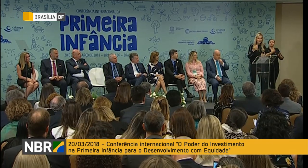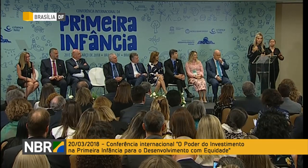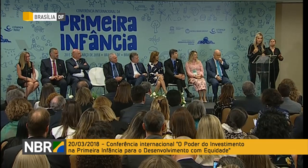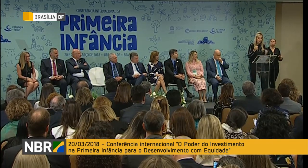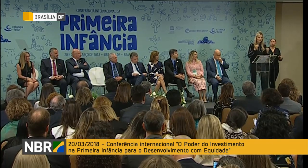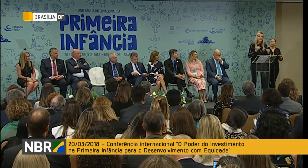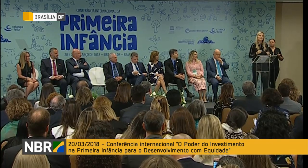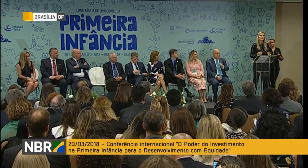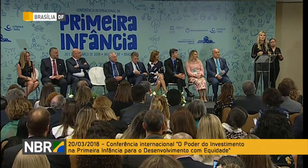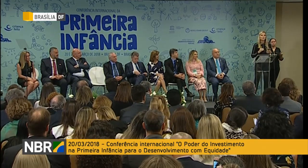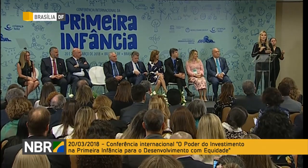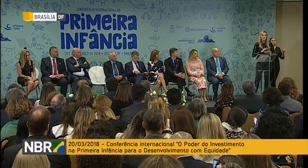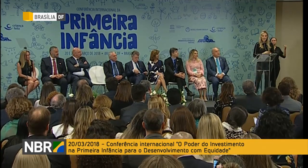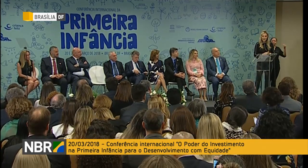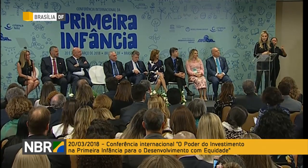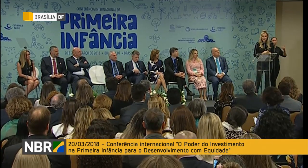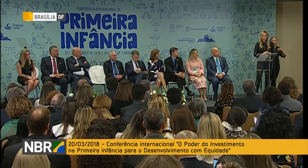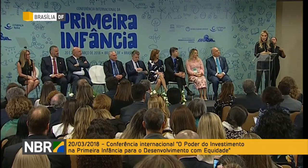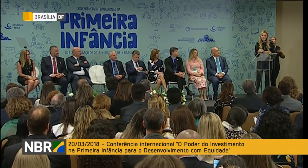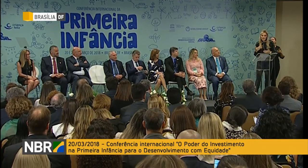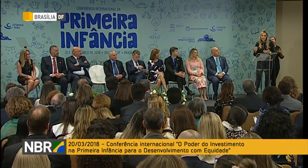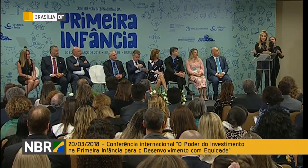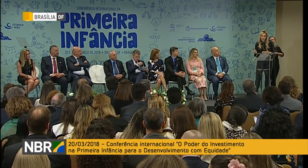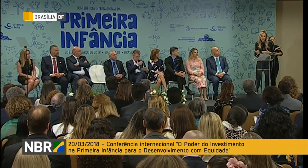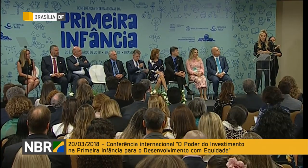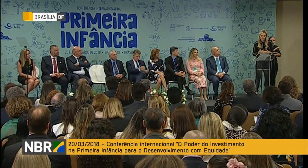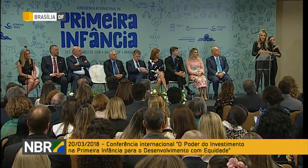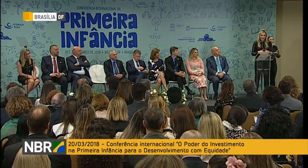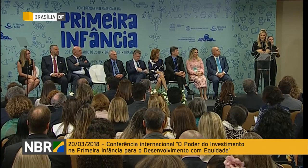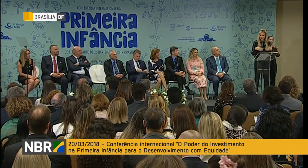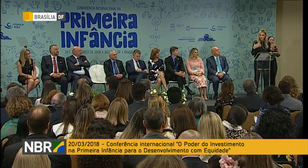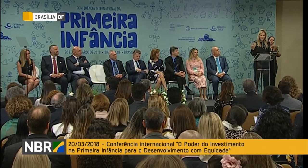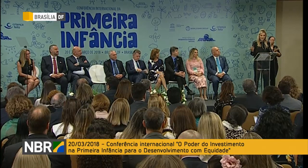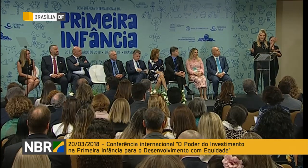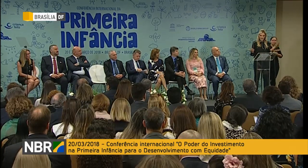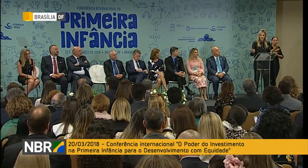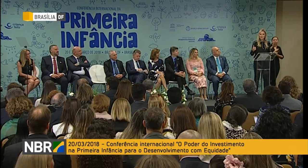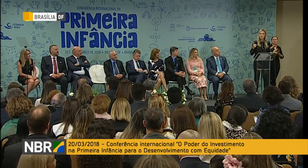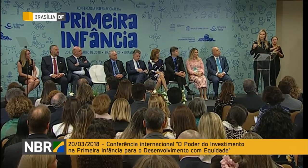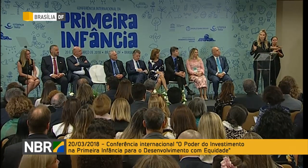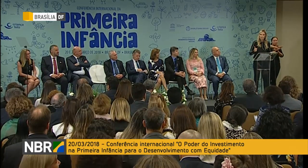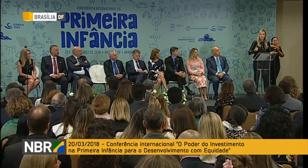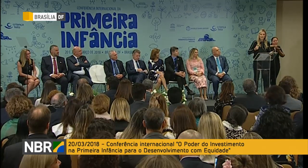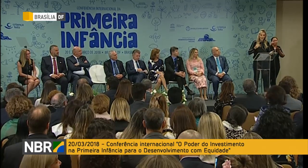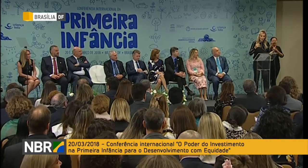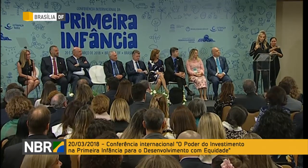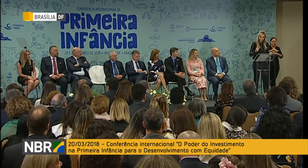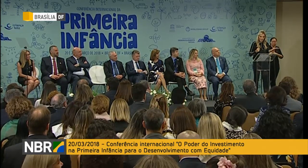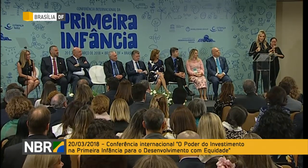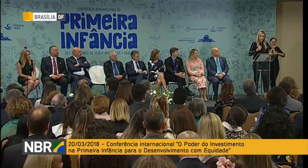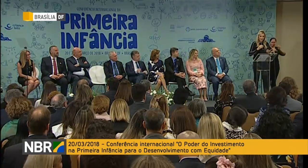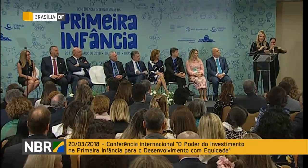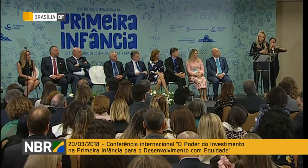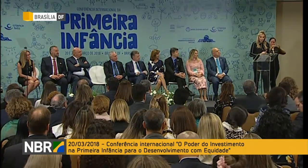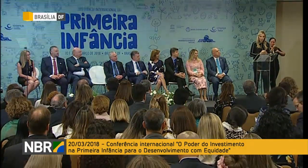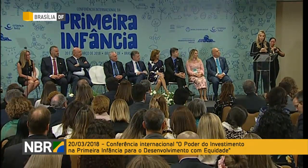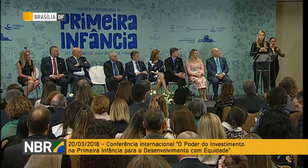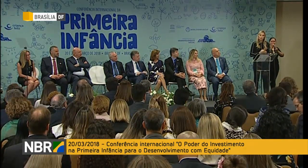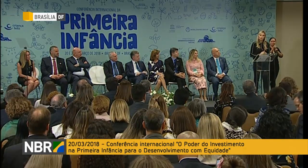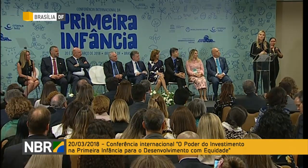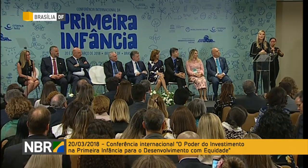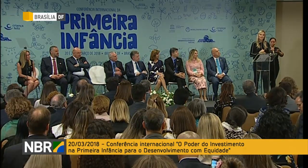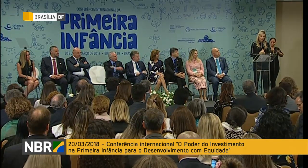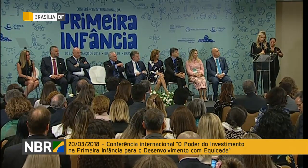os coordenadores do Criança Feliz nos estados, os secretários estaduais das diversas áreas, desenvolvimento social, educação,